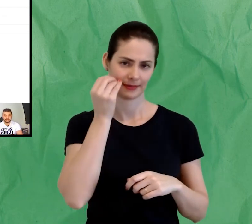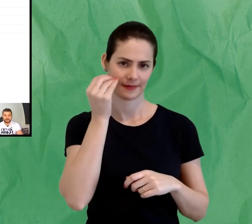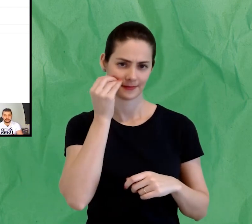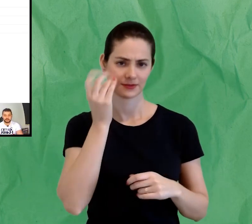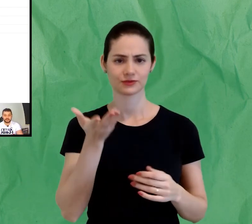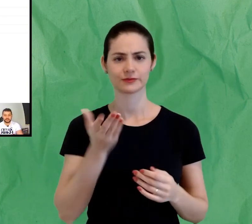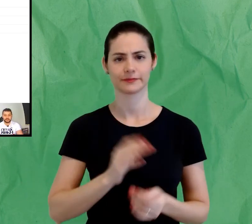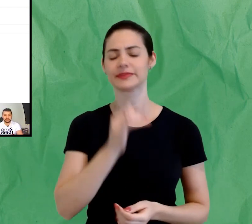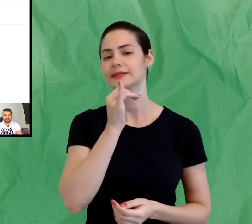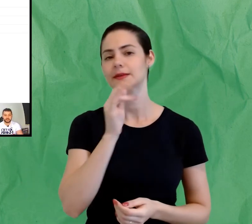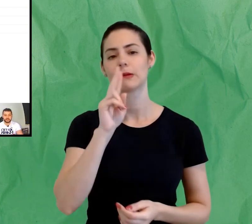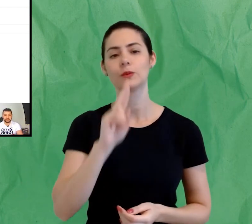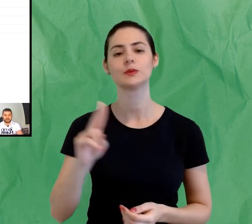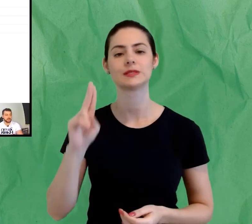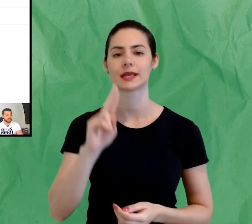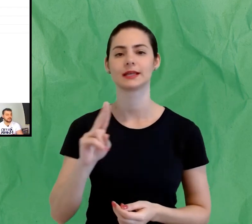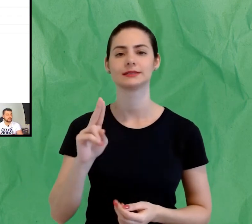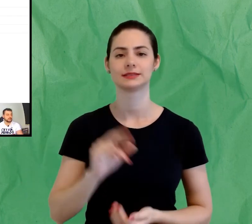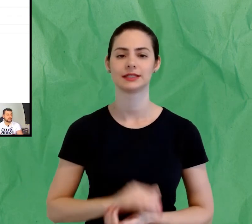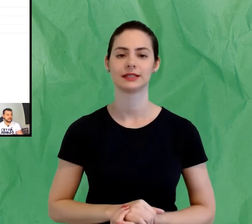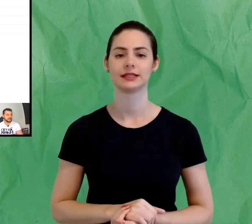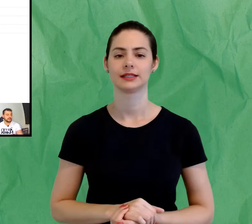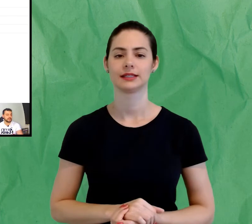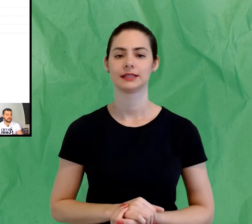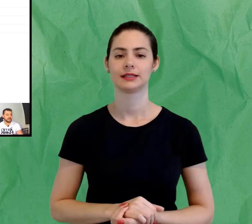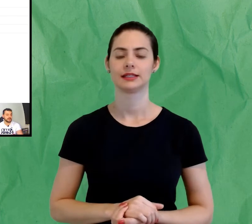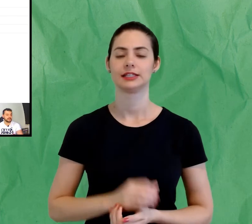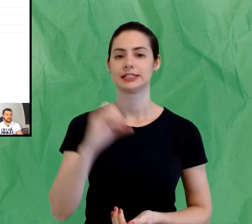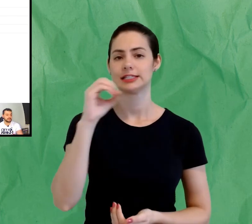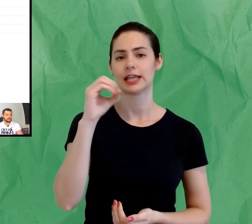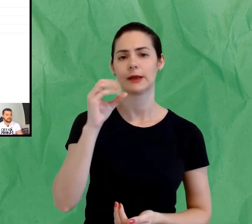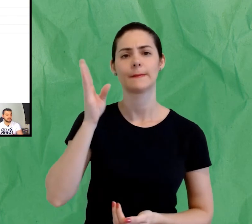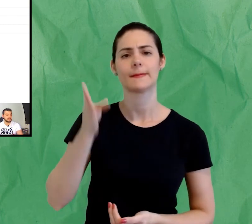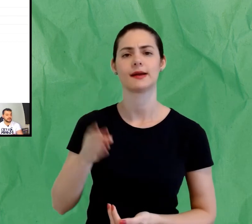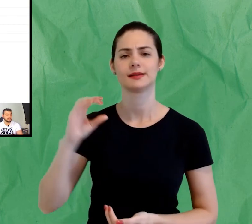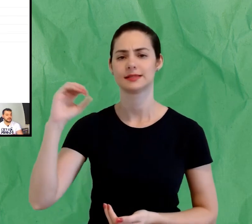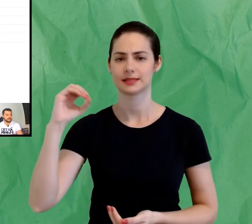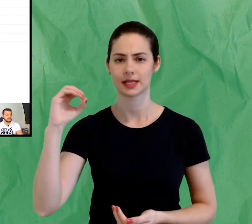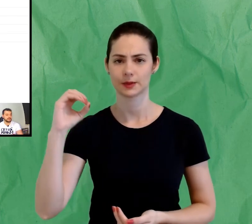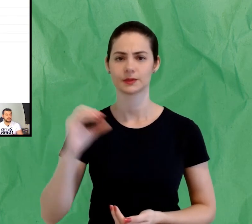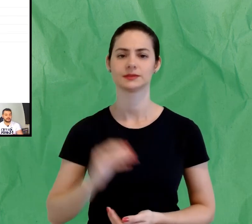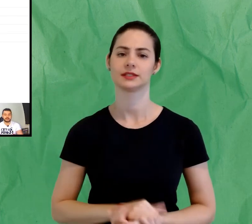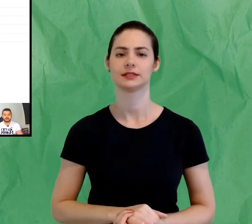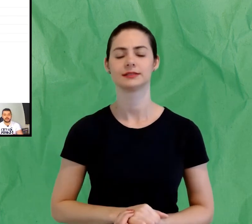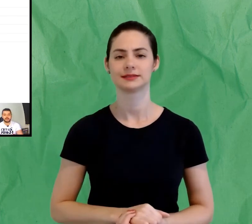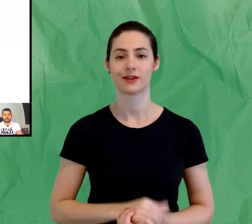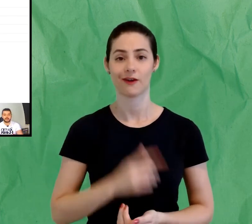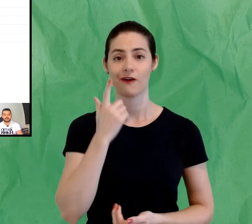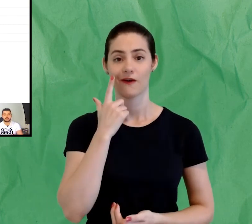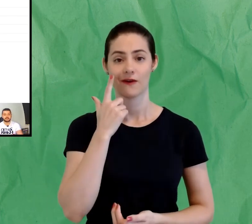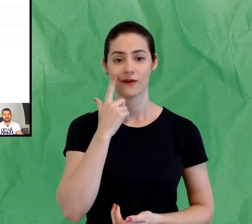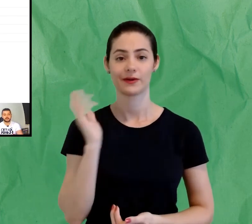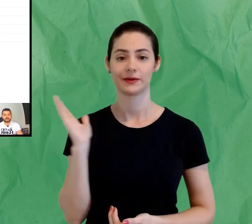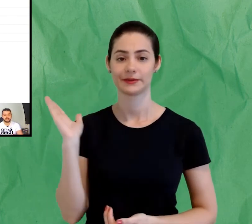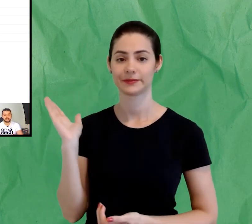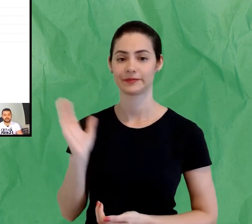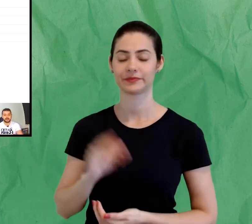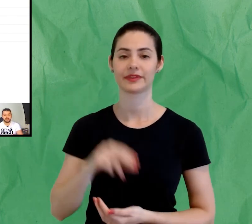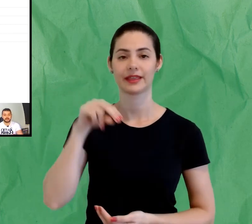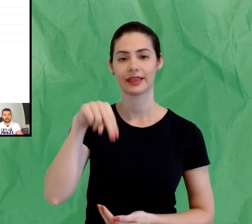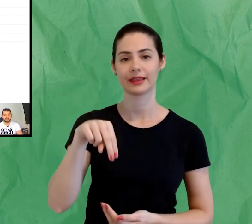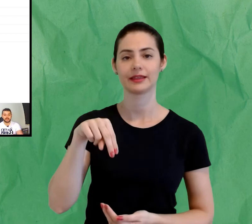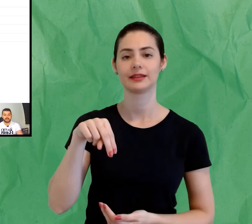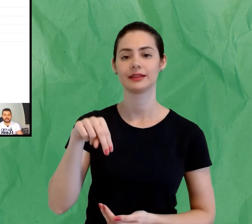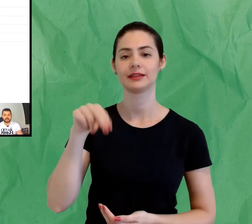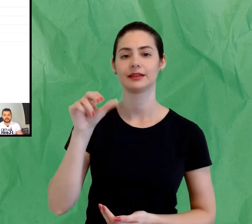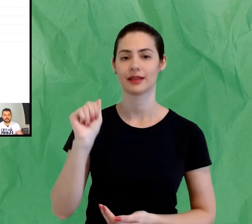pode usar, por exemplo, isso aqui, ó. Se eu coloco 0/0, olha só esse comando, NaN. Quando vocês depararem